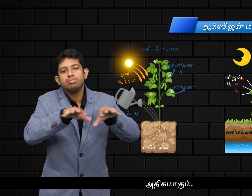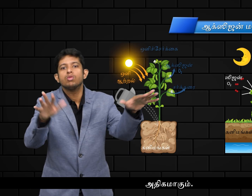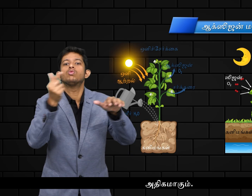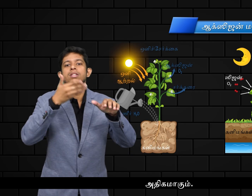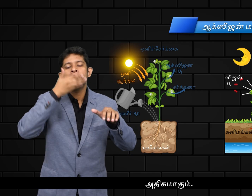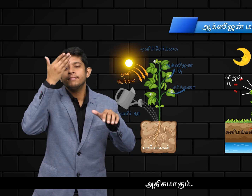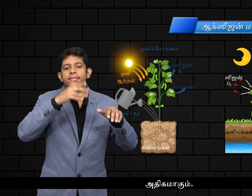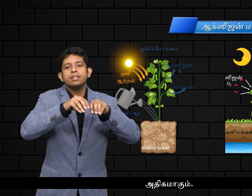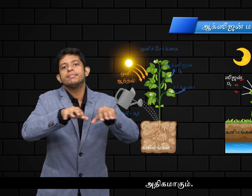அதிகமாகும்.